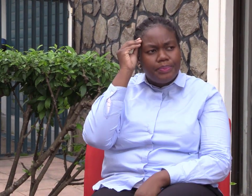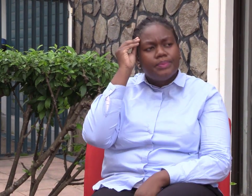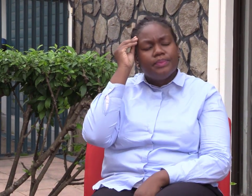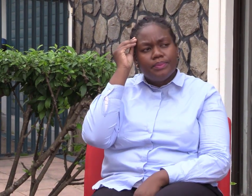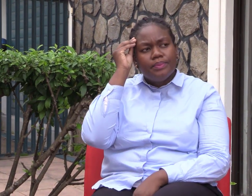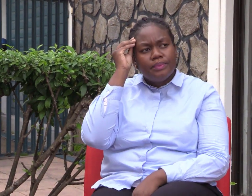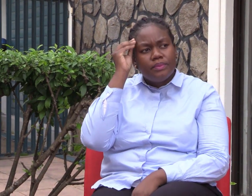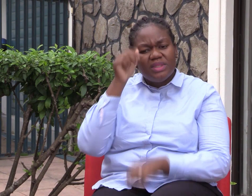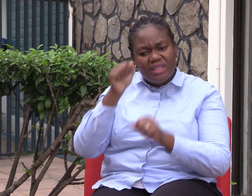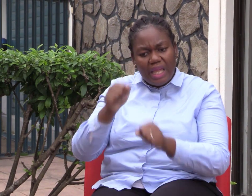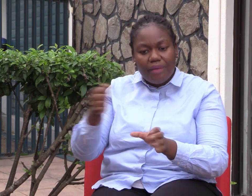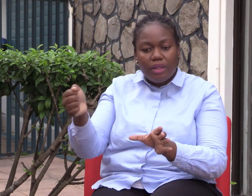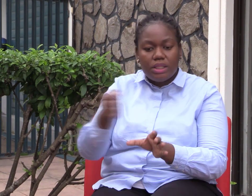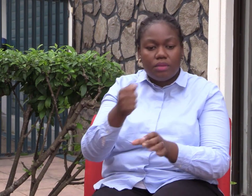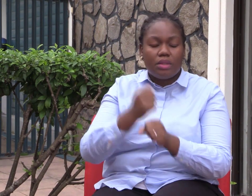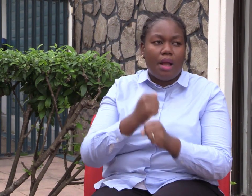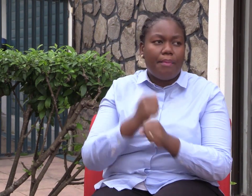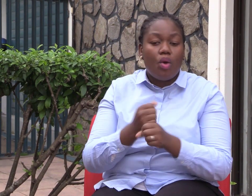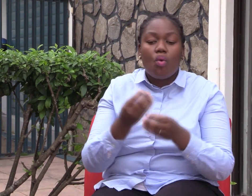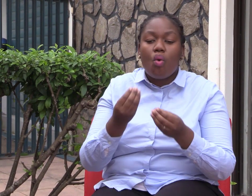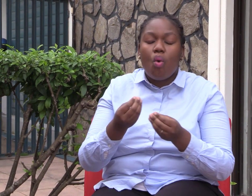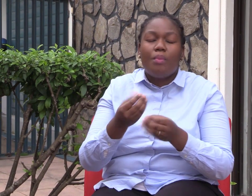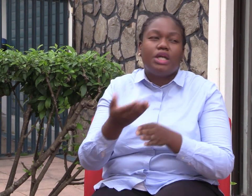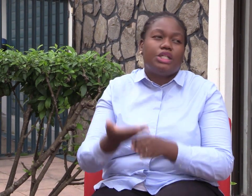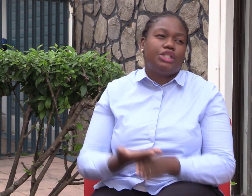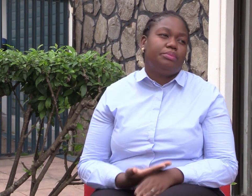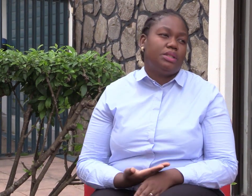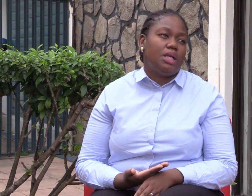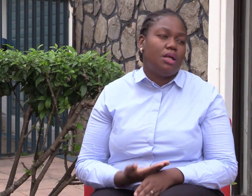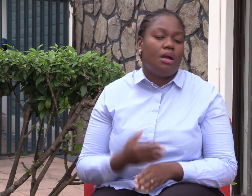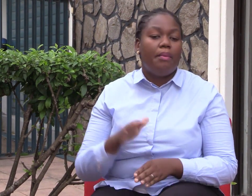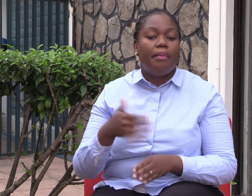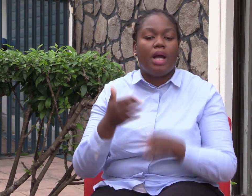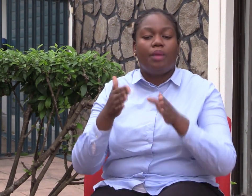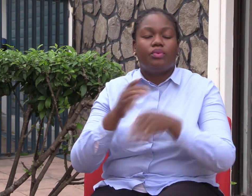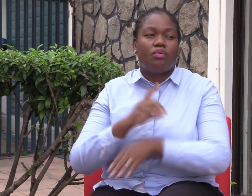poderem perceber o significado de termos alguém com deficiência a